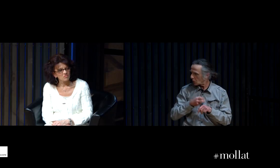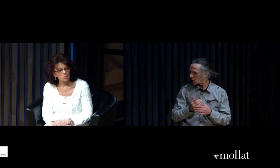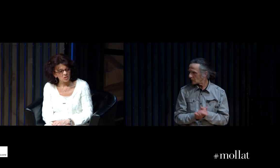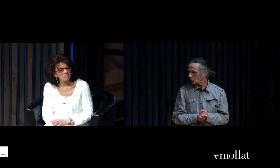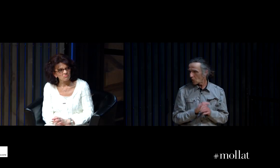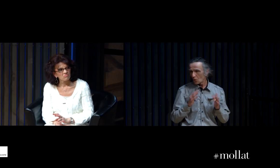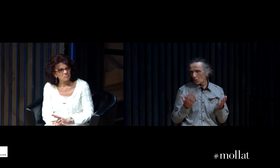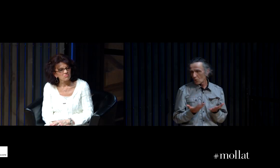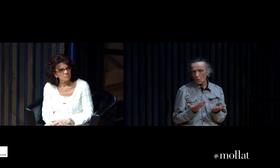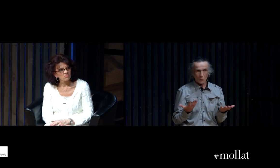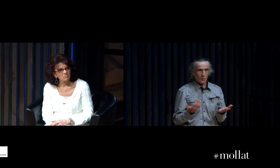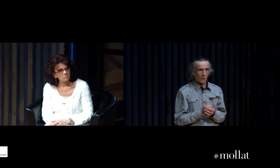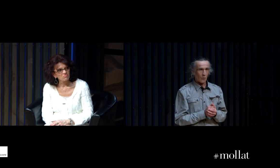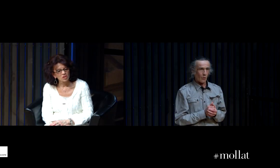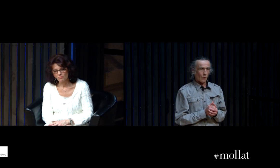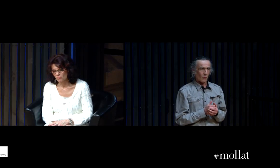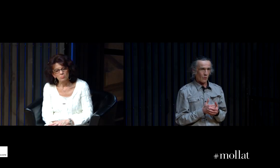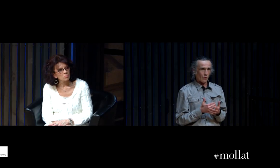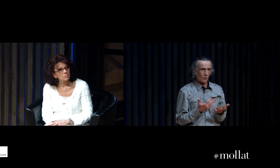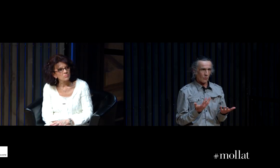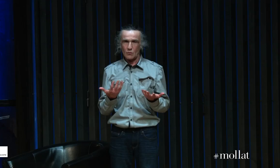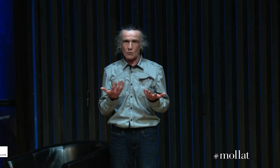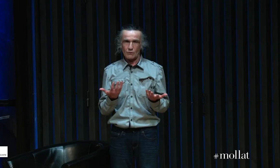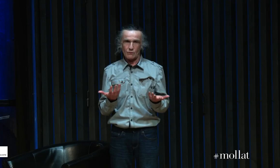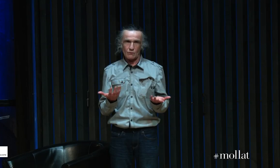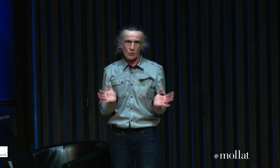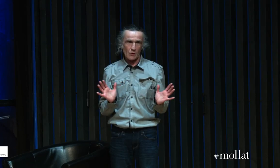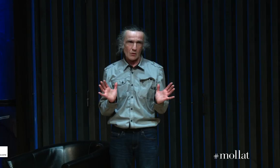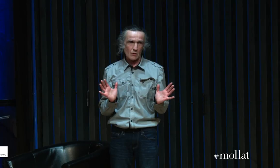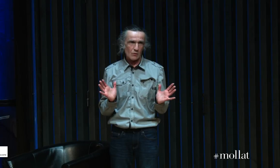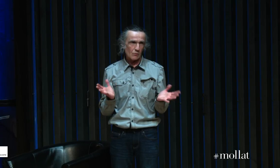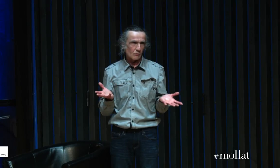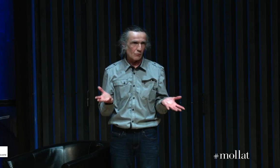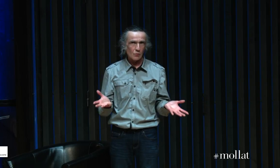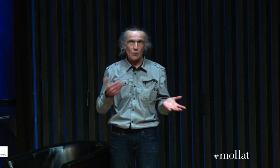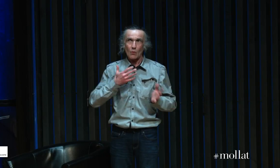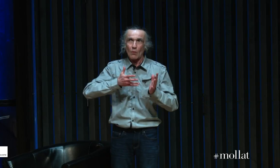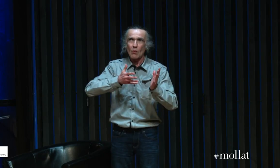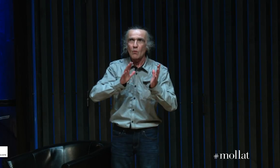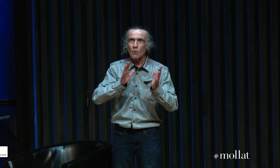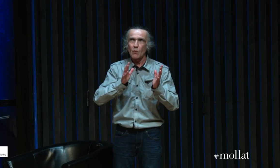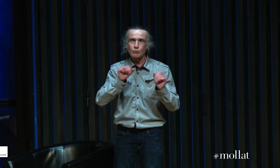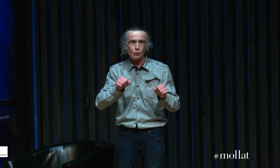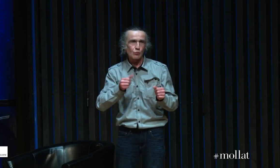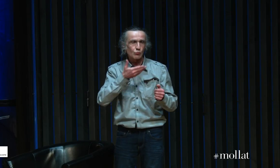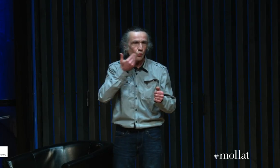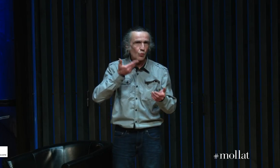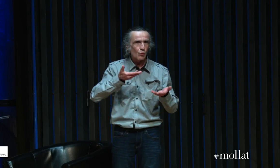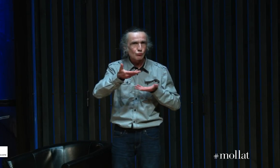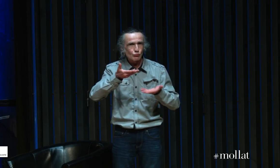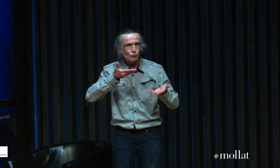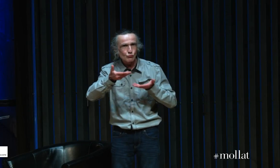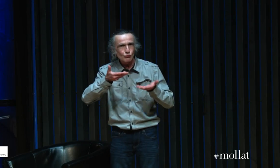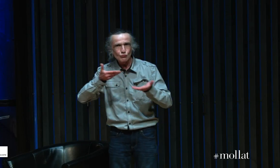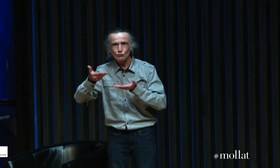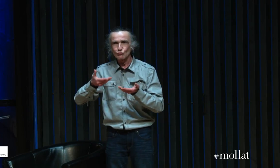viennent d'avoir un enfant sourd, la communication et la relation ne peuvent pas se faire. C'est ça qui est dramatique. Donc je pense que je suis au